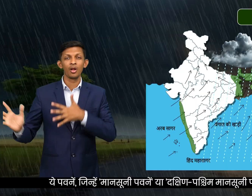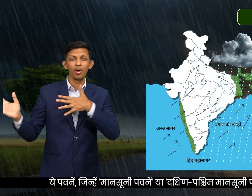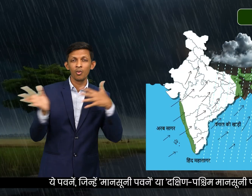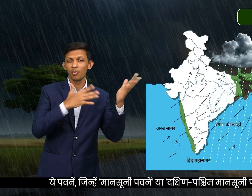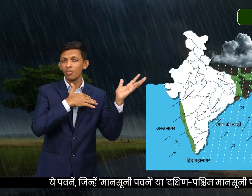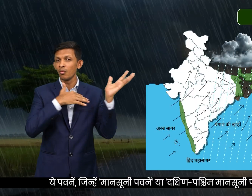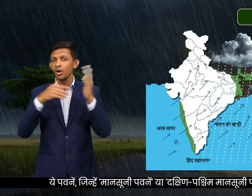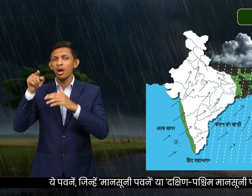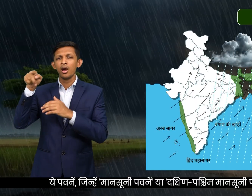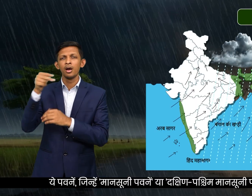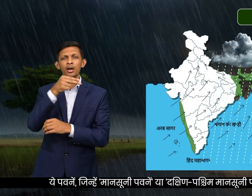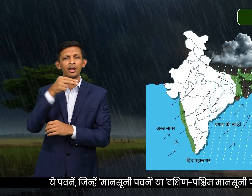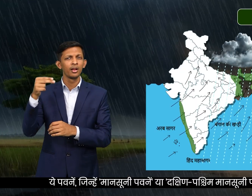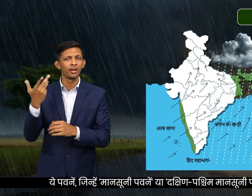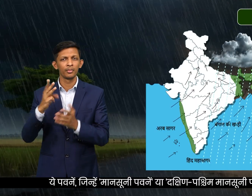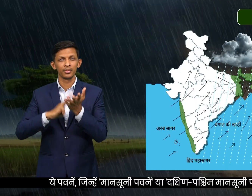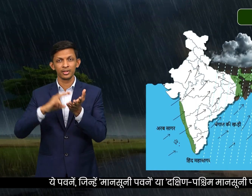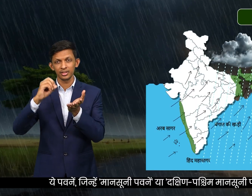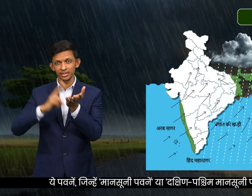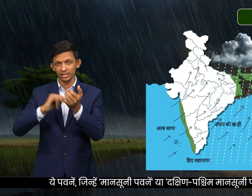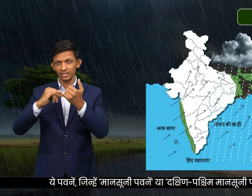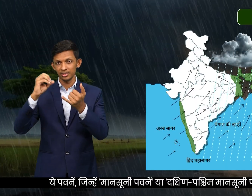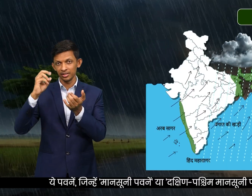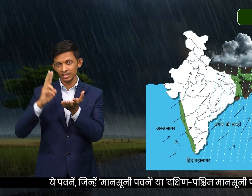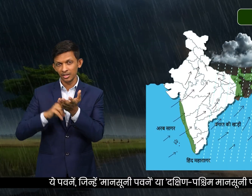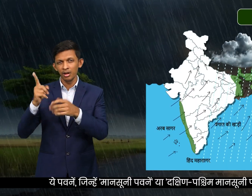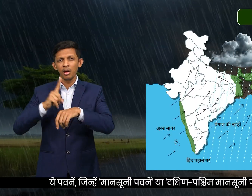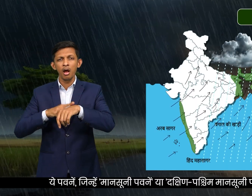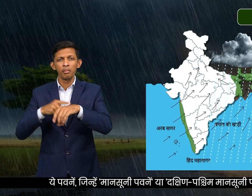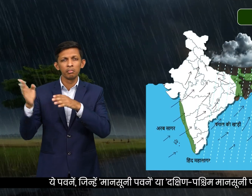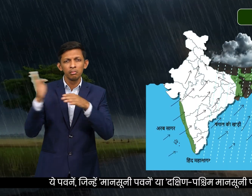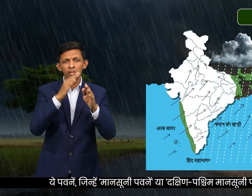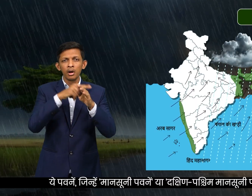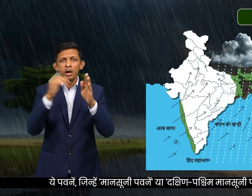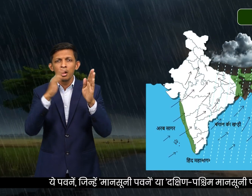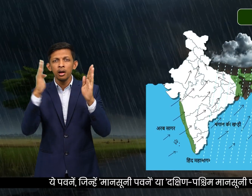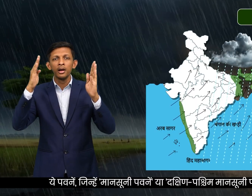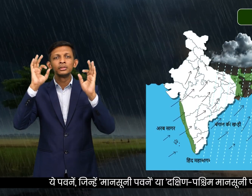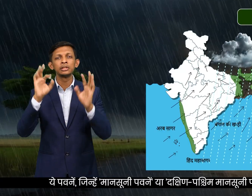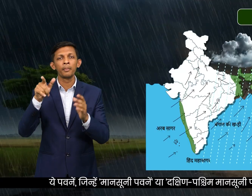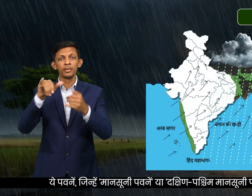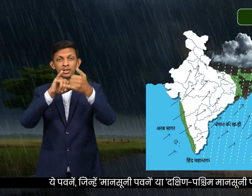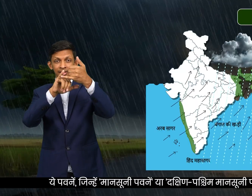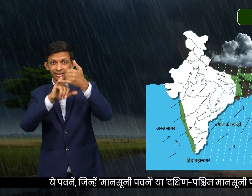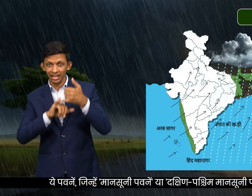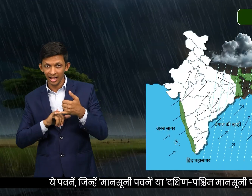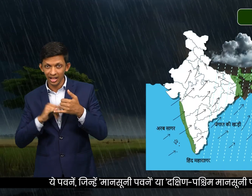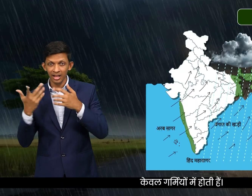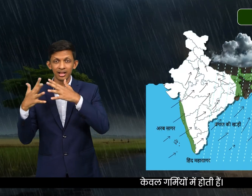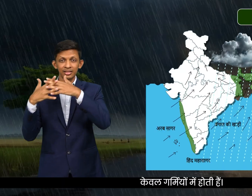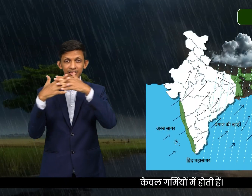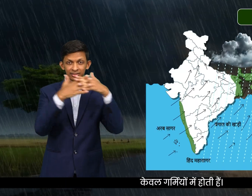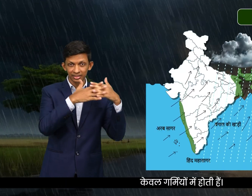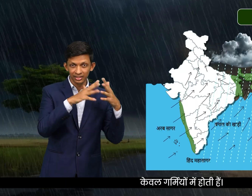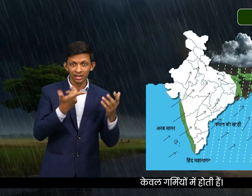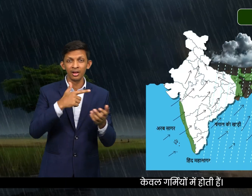ये पवनें, जिन्हें मानसूनी पवनें या दक्षिण पश्चिम मानसूनी पवनें कहा जाता है,